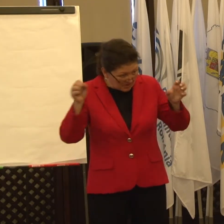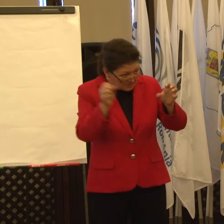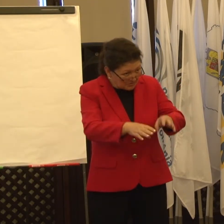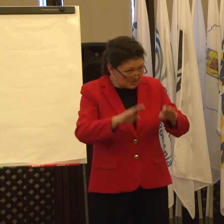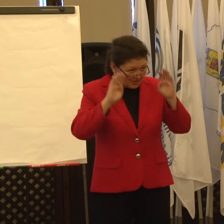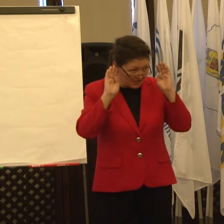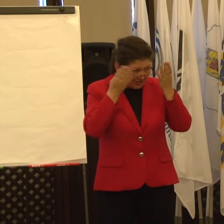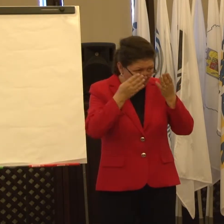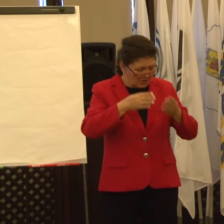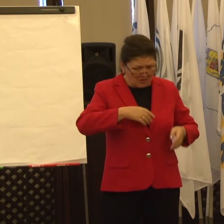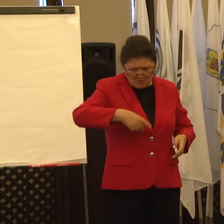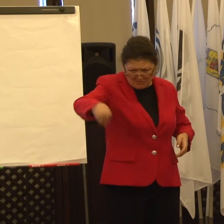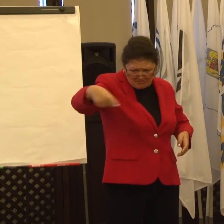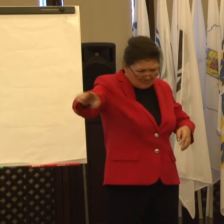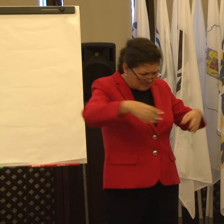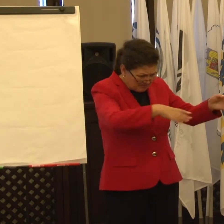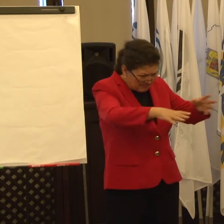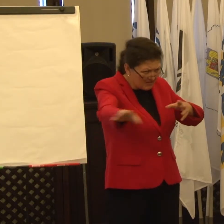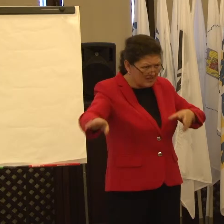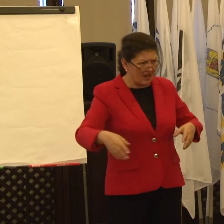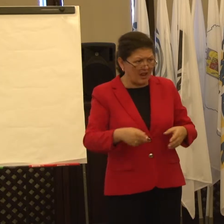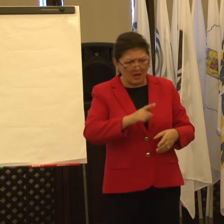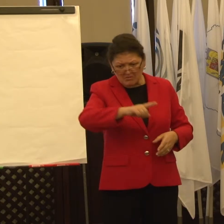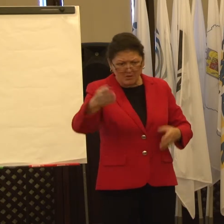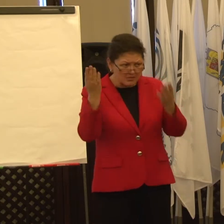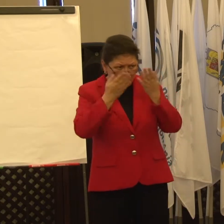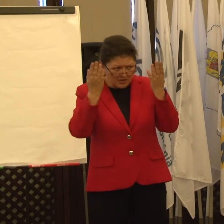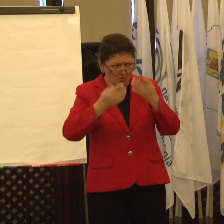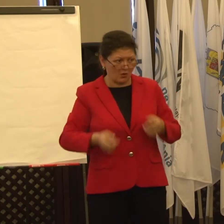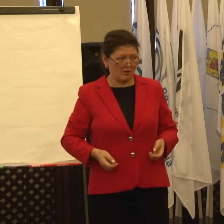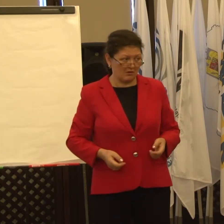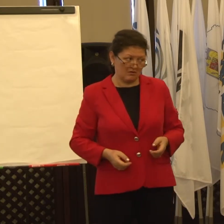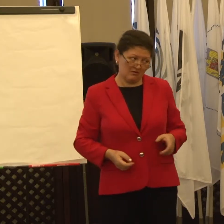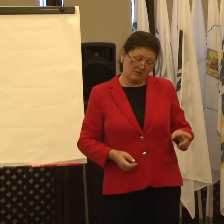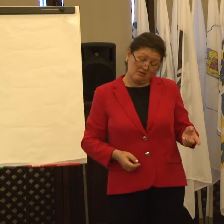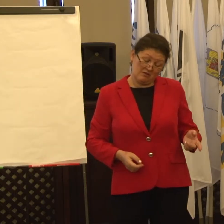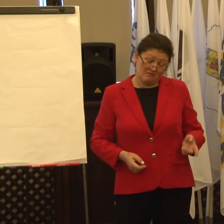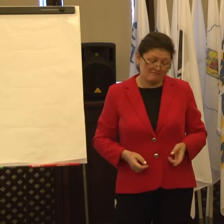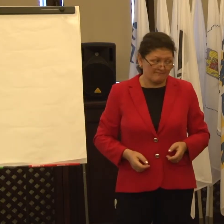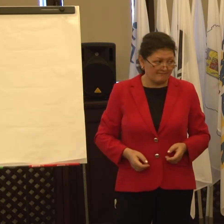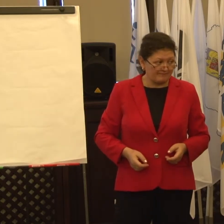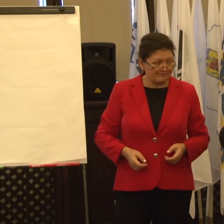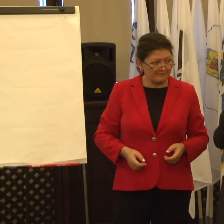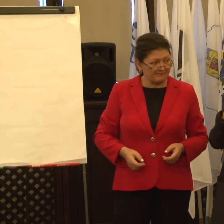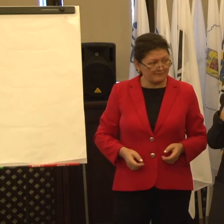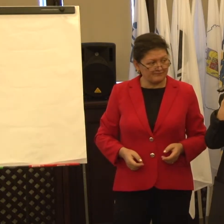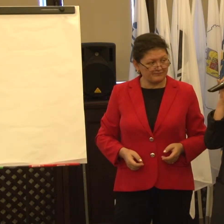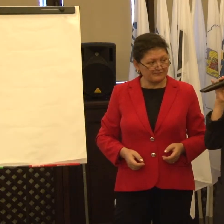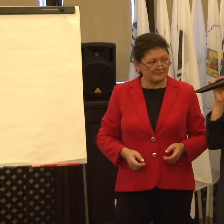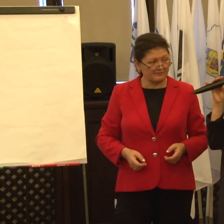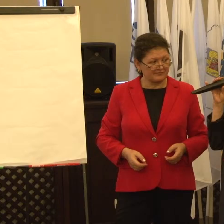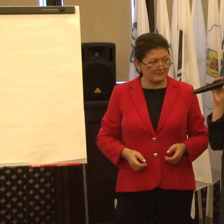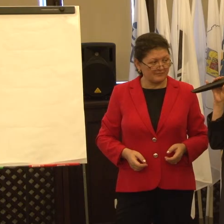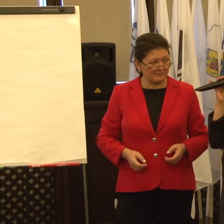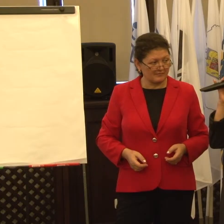Împrăștiați-vă, rog, la toate școlile din cartier, dacă tot locuiți aici. Pentru că altfel eu nu voi mai avea alți